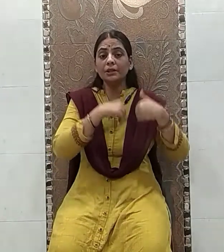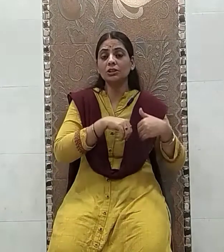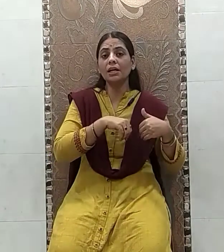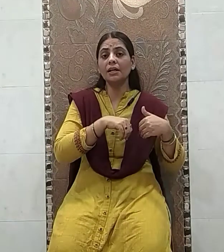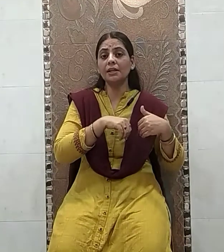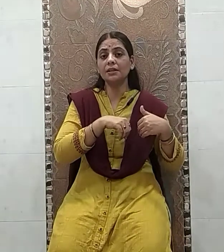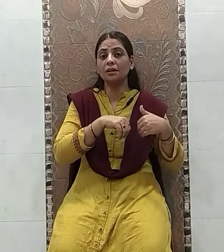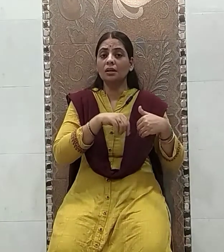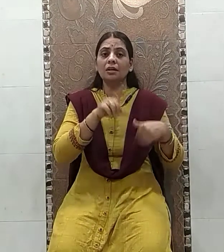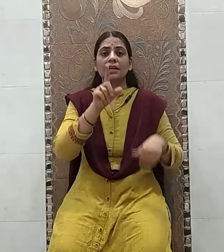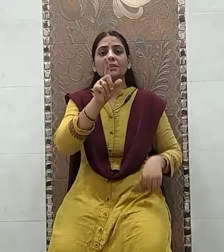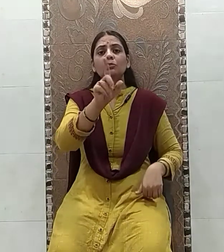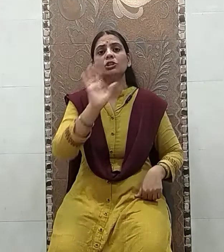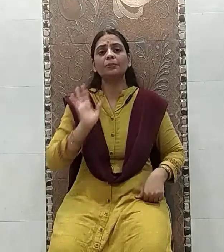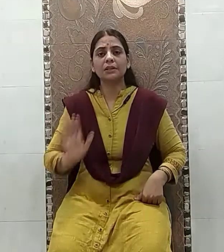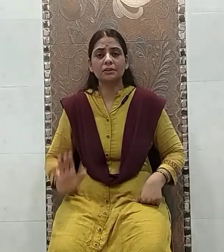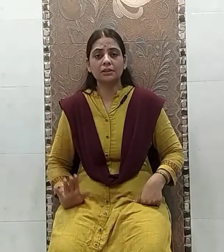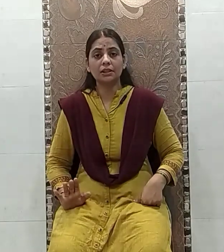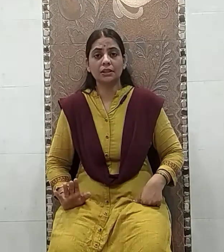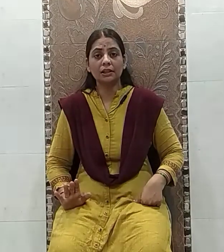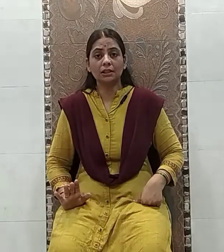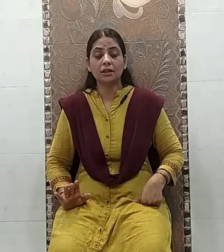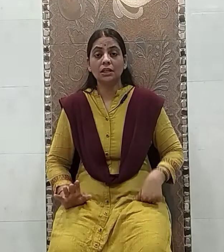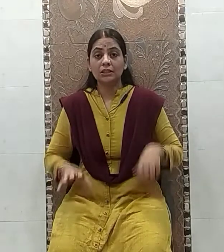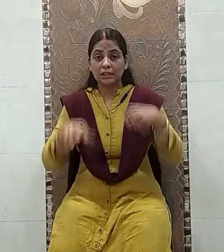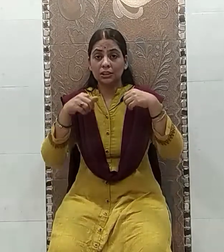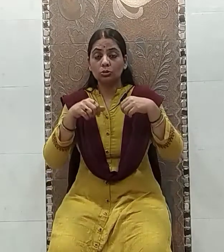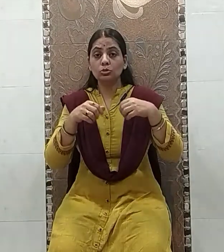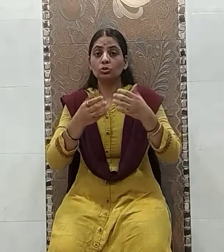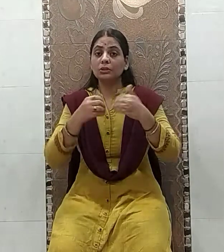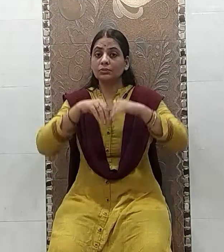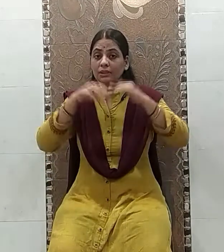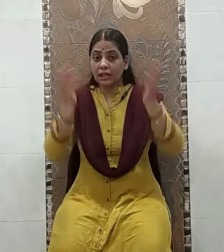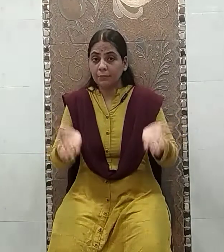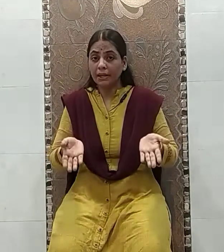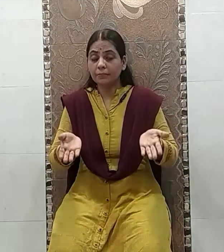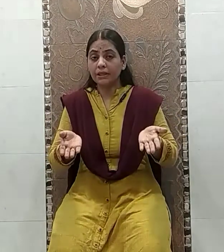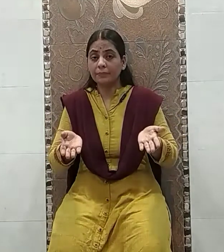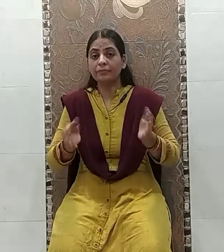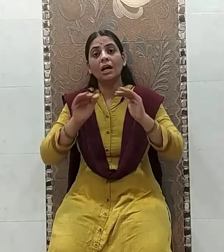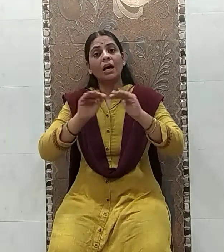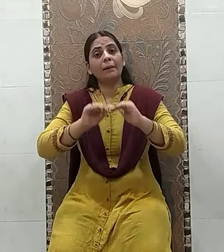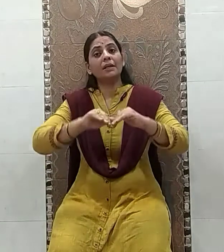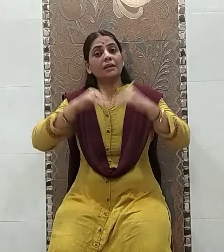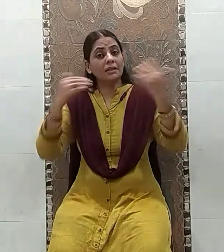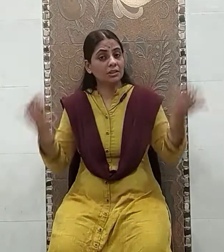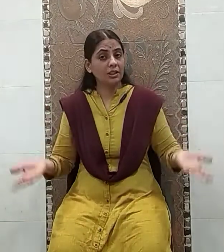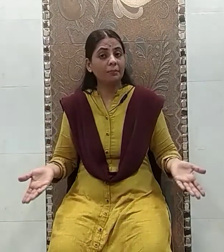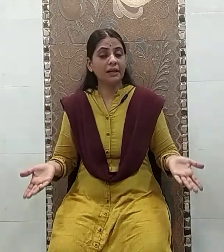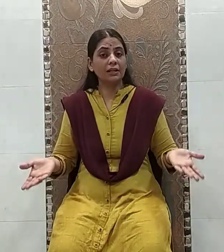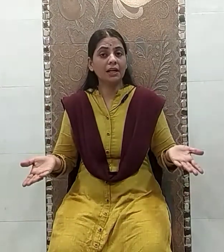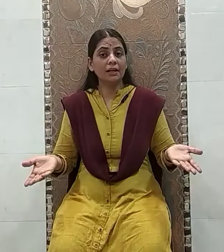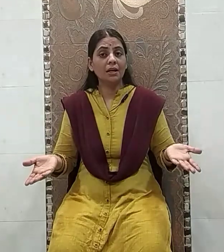डिप्रेशन येईल याचा मुळीच प्रयत्न नाही करायचा. त्याच्यातून तुम्ही स्वतः बाहेर पडा, आपल्या घरच्यांना बाहेर काढा,